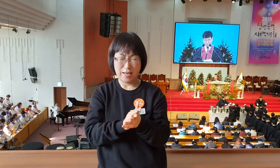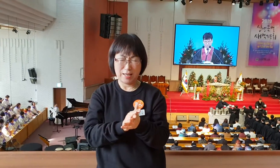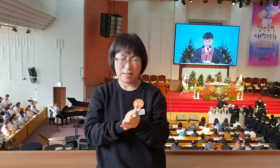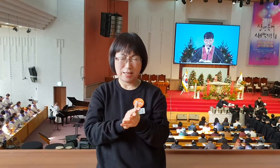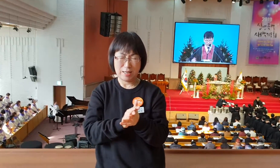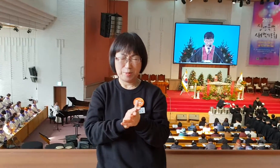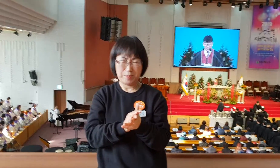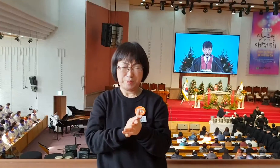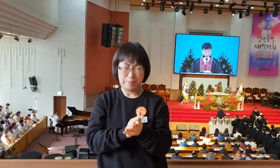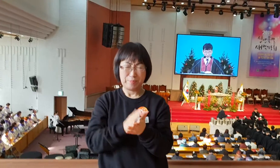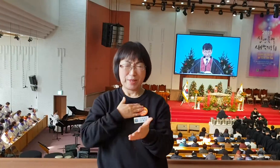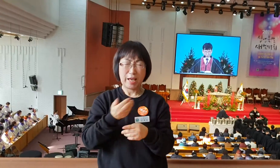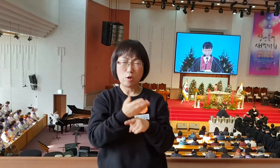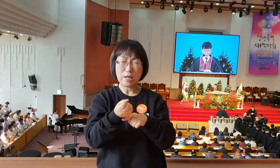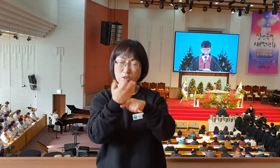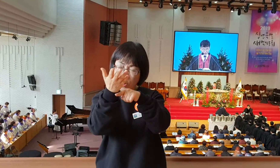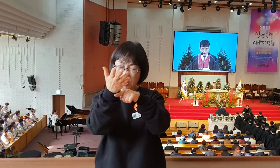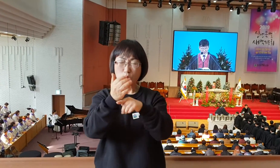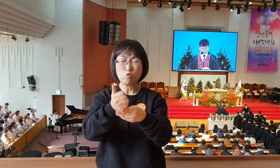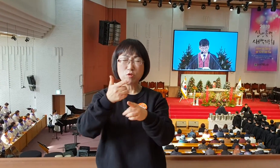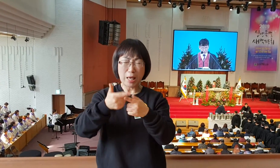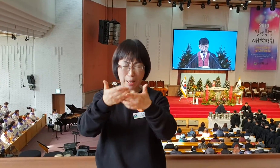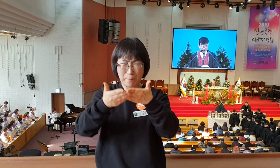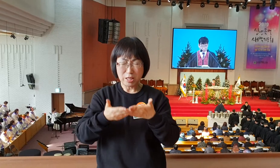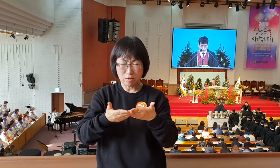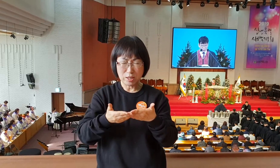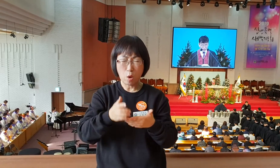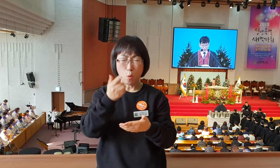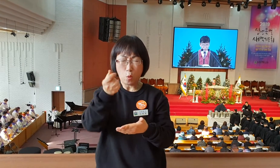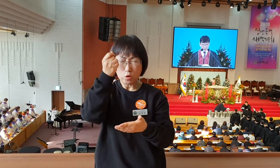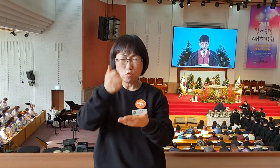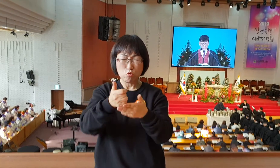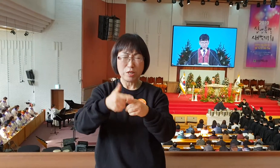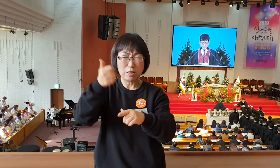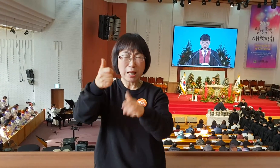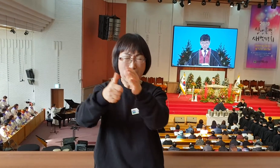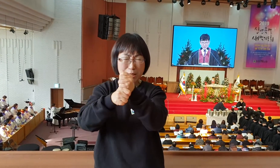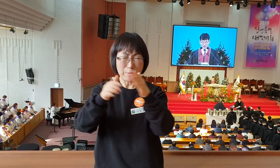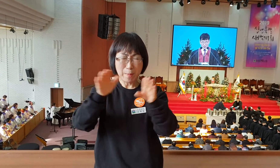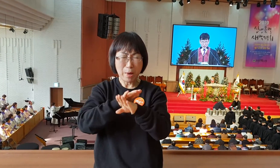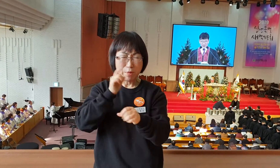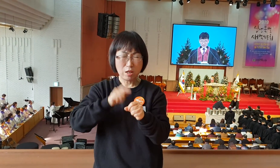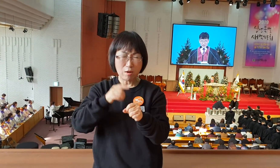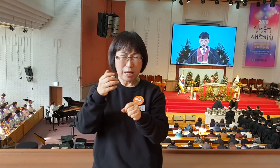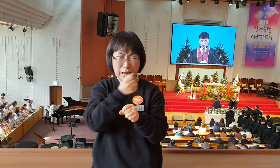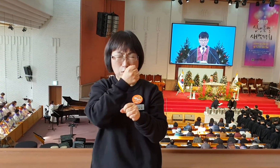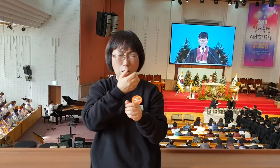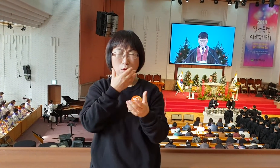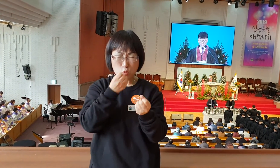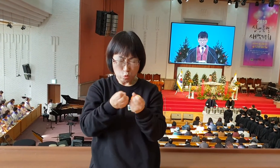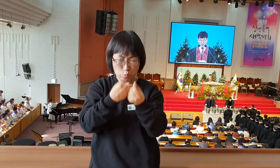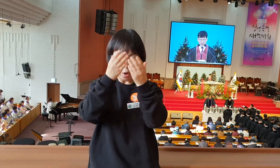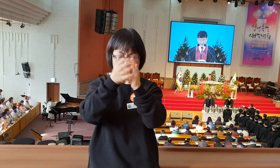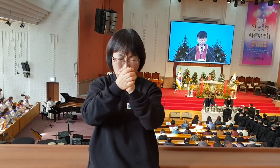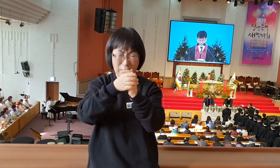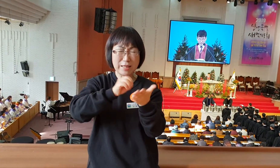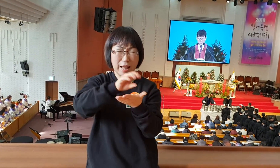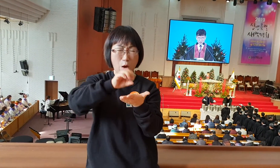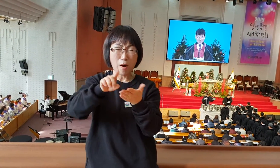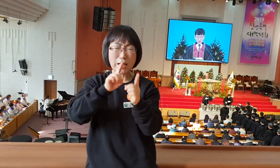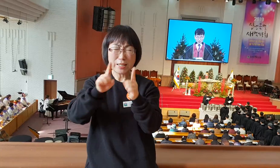내가 너희에게 전한 것은 죽게 받은 것이니 곧 주 예수께서 잡히시던 밤에 떡을 가지사 축사하시고 떼어